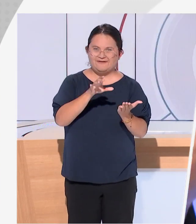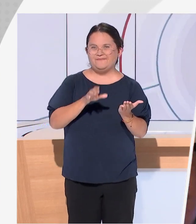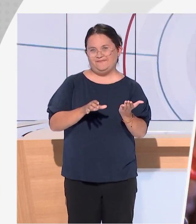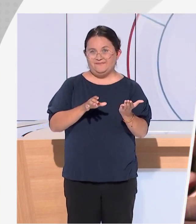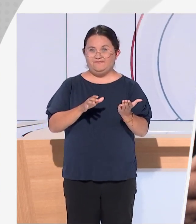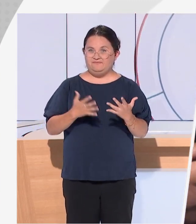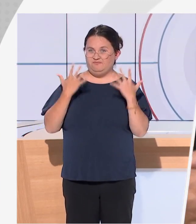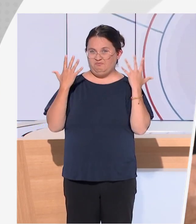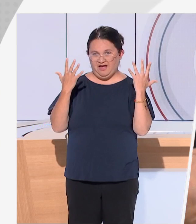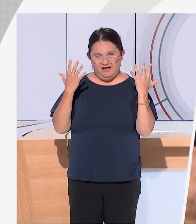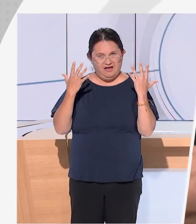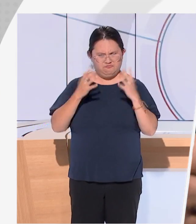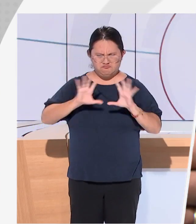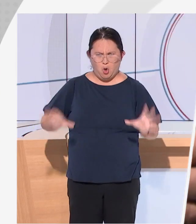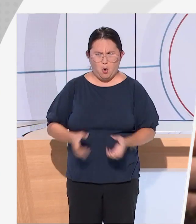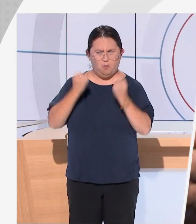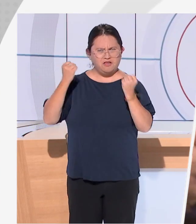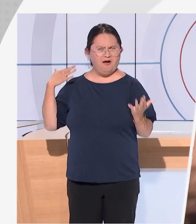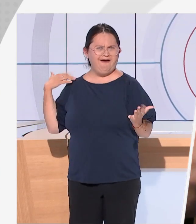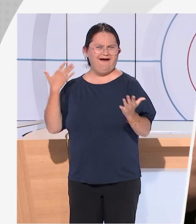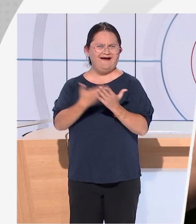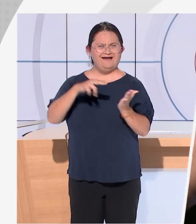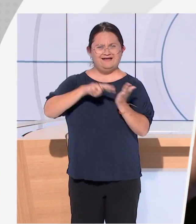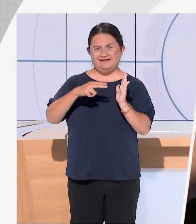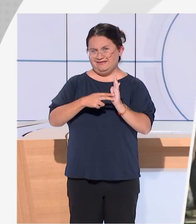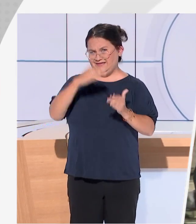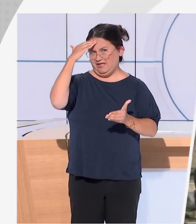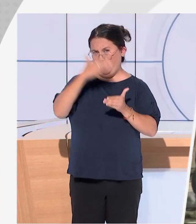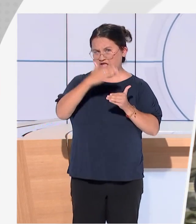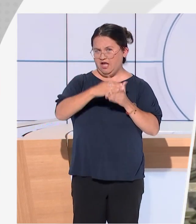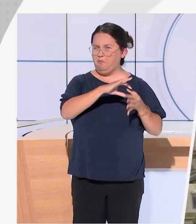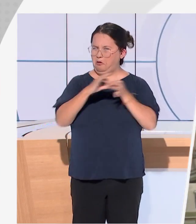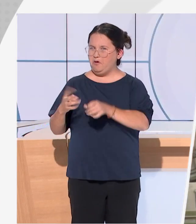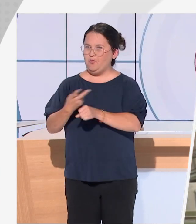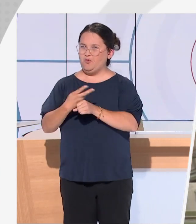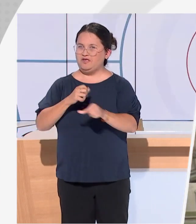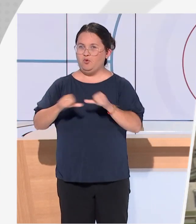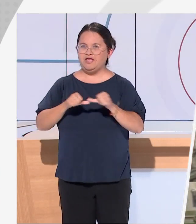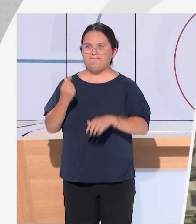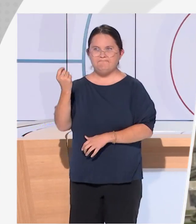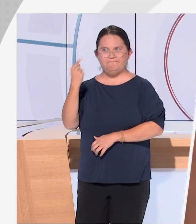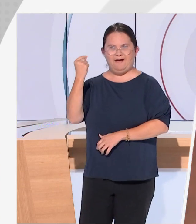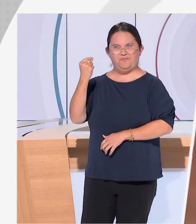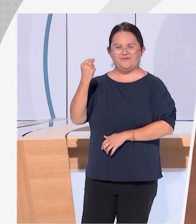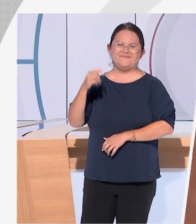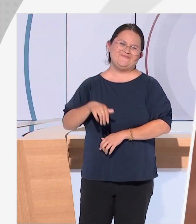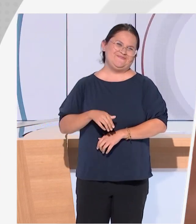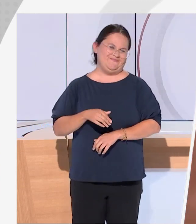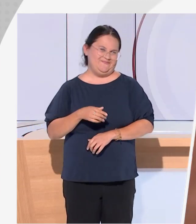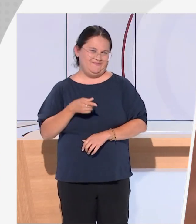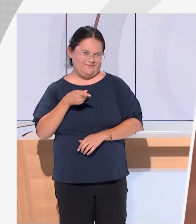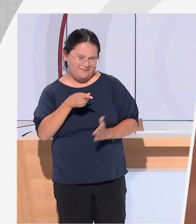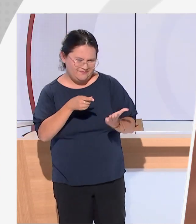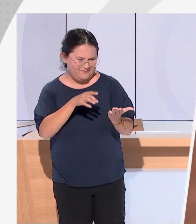Entre ses mains, un savoir-faire du Moyen-Âge, mais des moyens modernes. C'est pour aller plus vite, c'est pour gagner du temps. Hein. Au chevet des